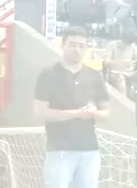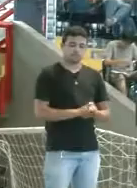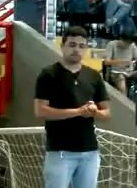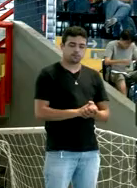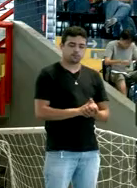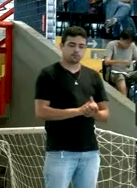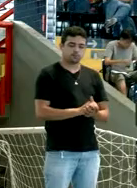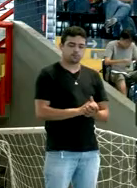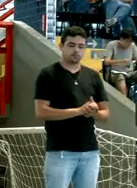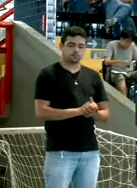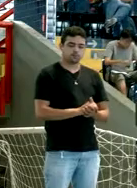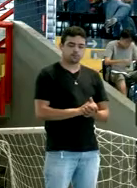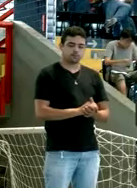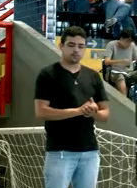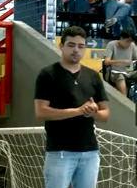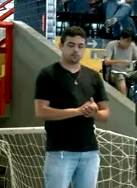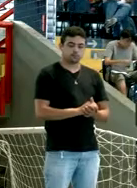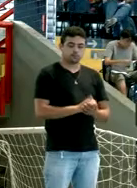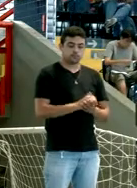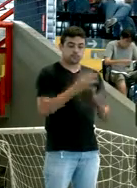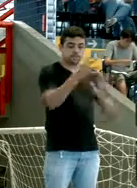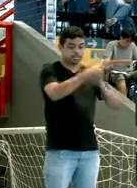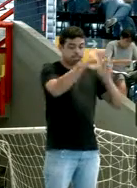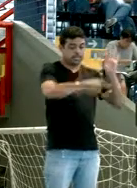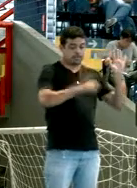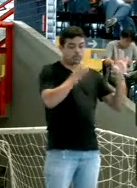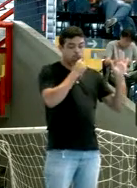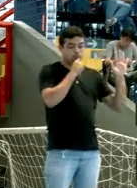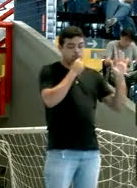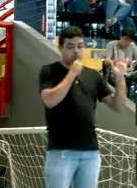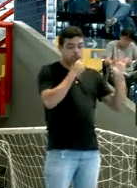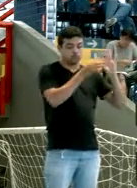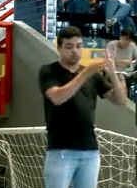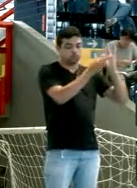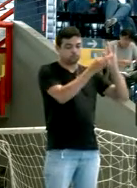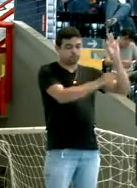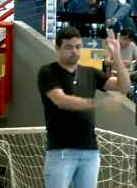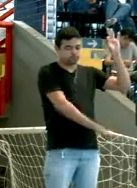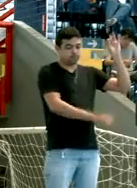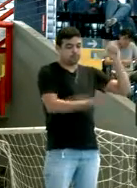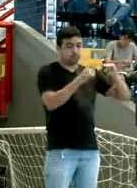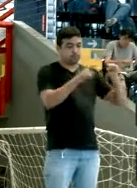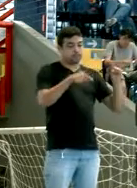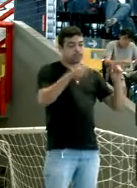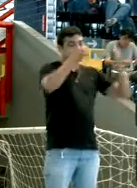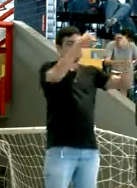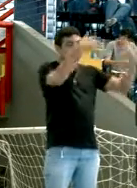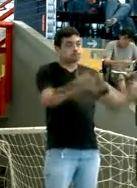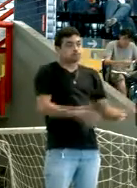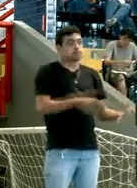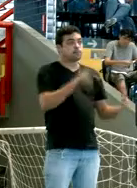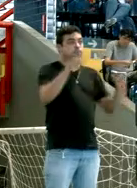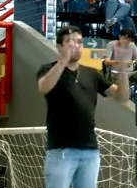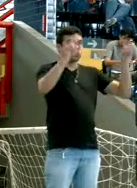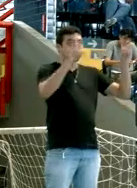Pessoal, eu não vou ler esse texto agora porque ele é meio longo, mas ele fala sobre a